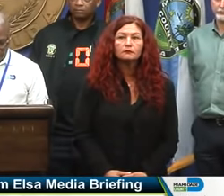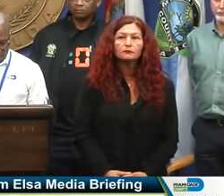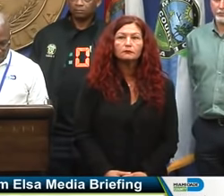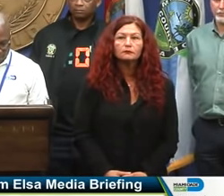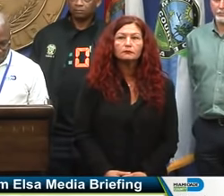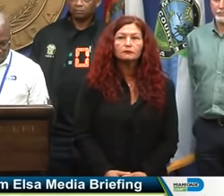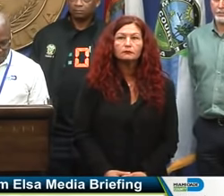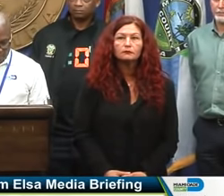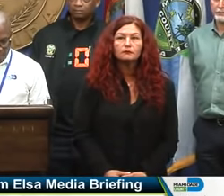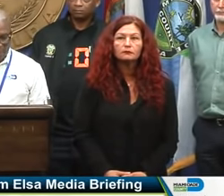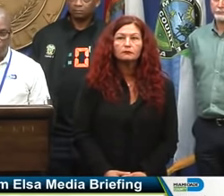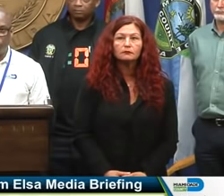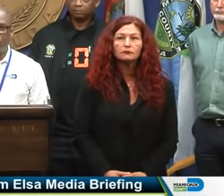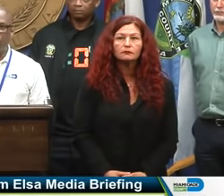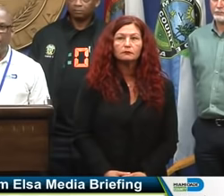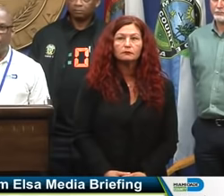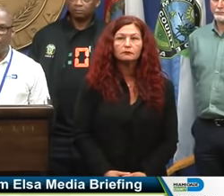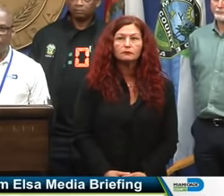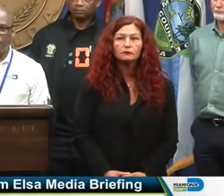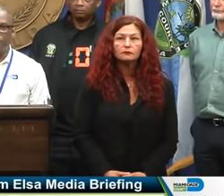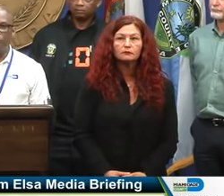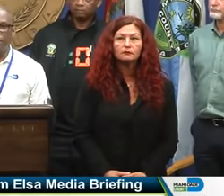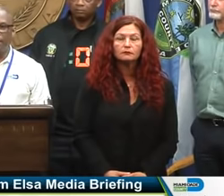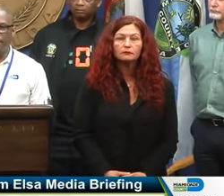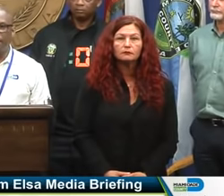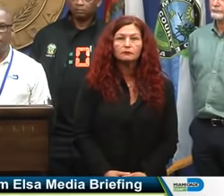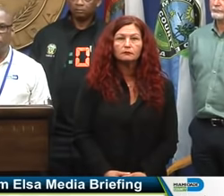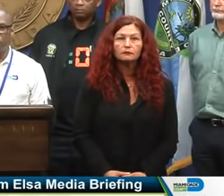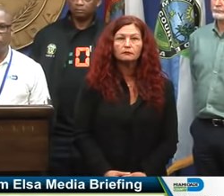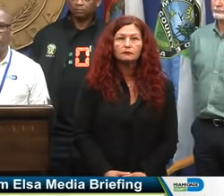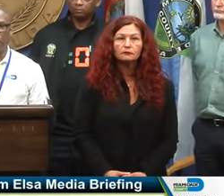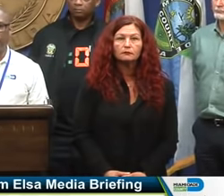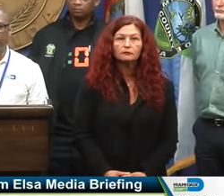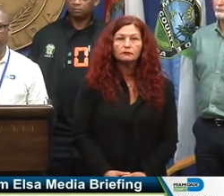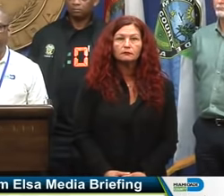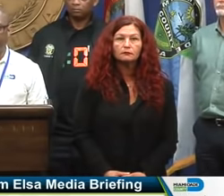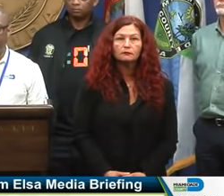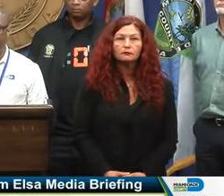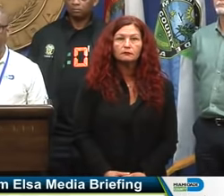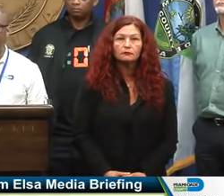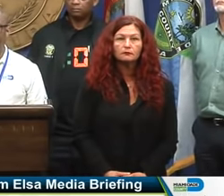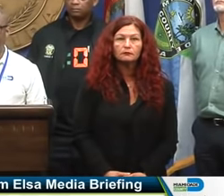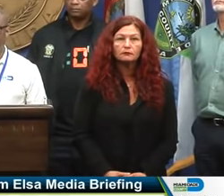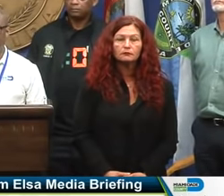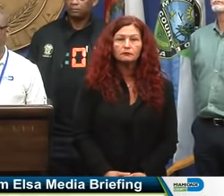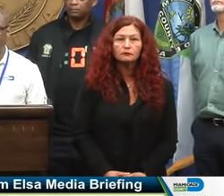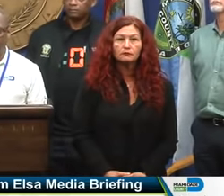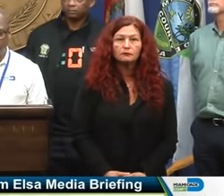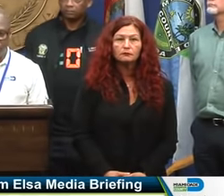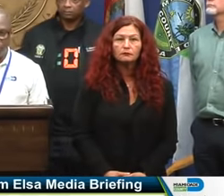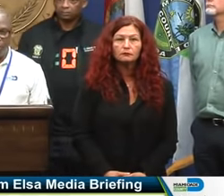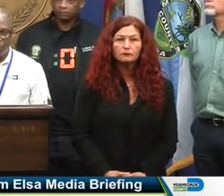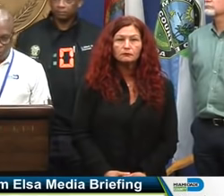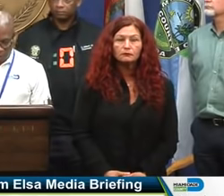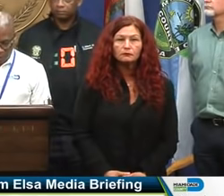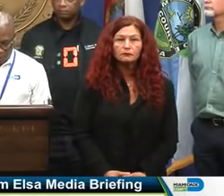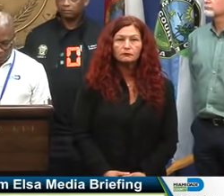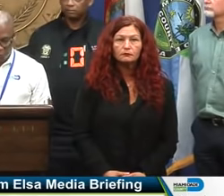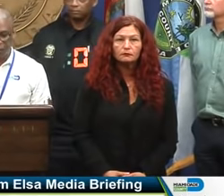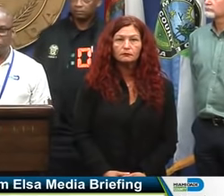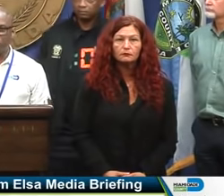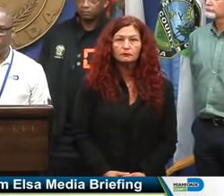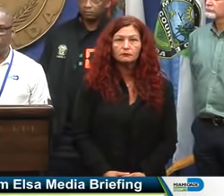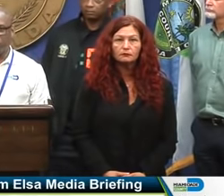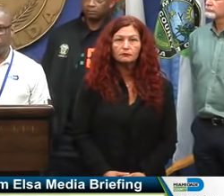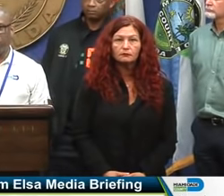qui sont ramassés et pour qu'on y a nous capables de dire monde qui ont inquiétude pour animal domestique que gagne yo, moun sa yo